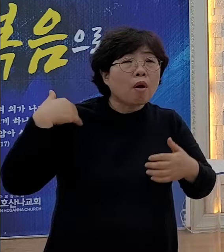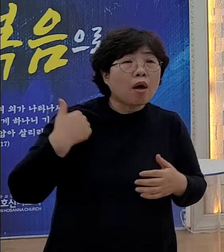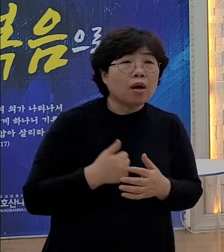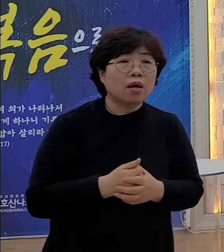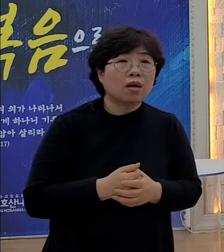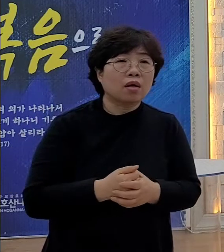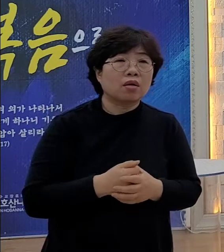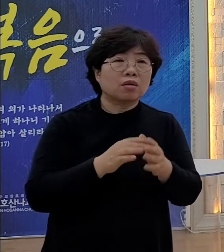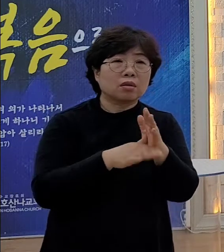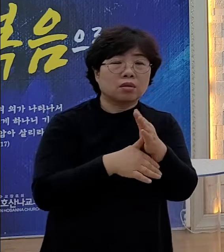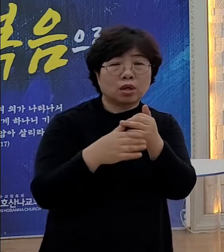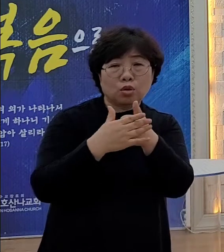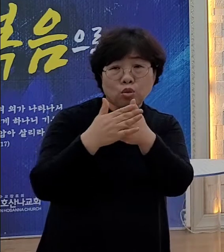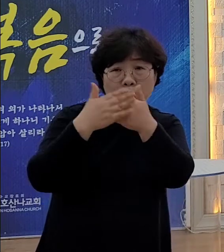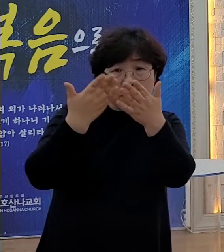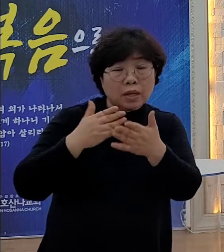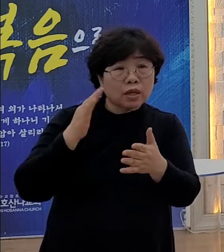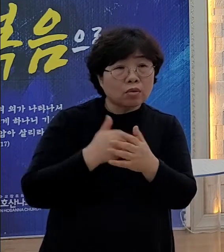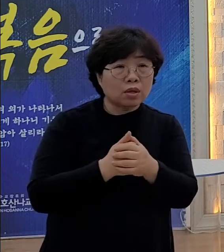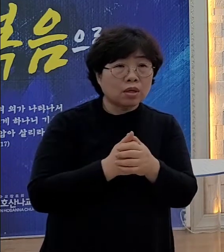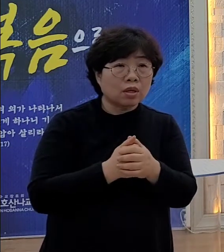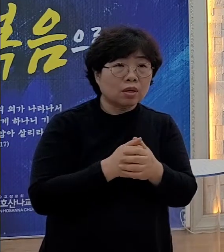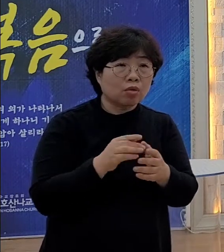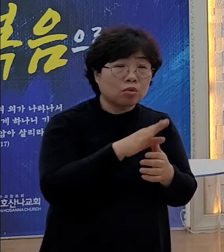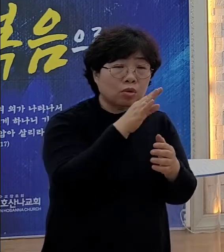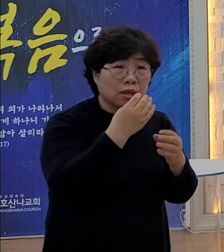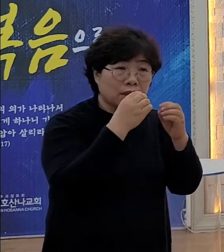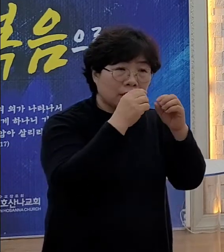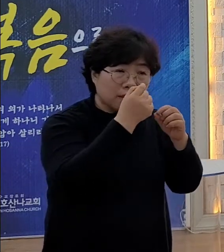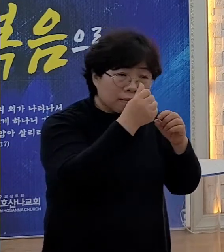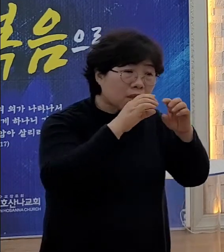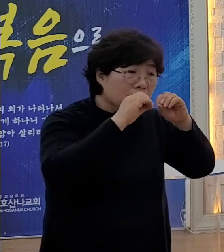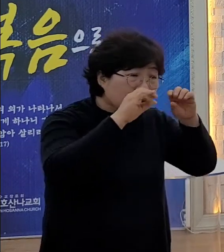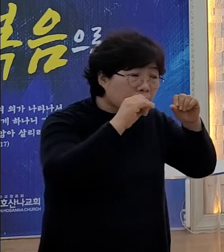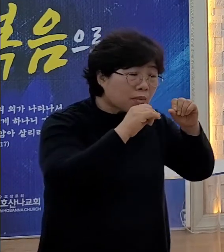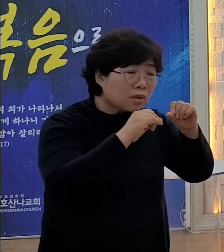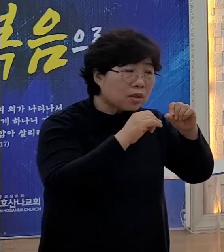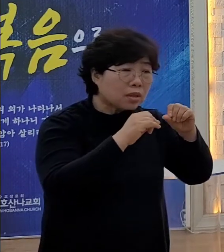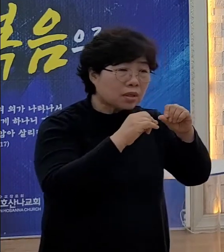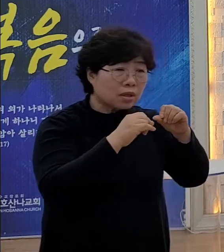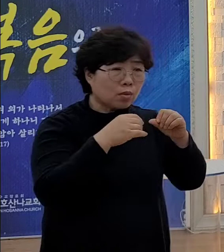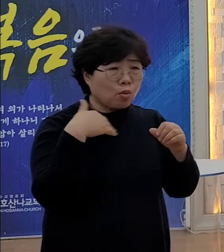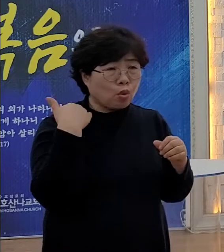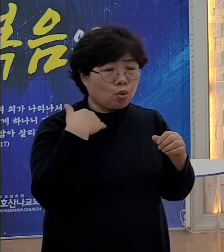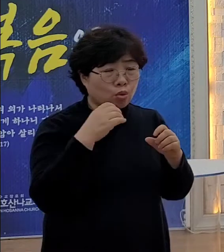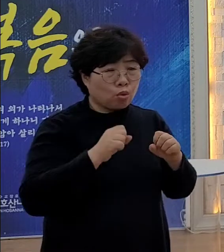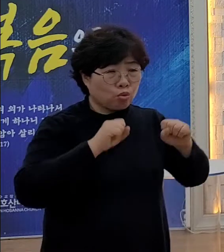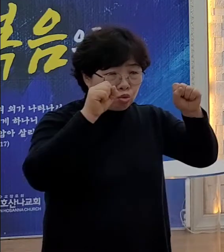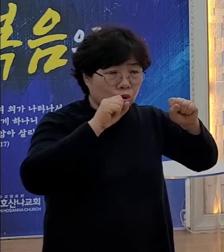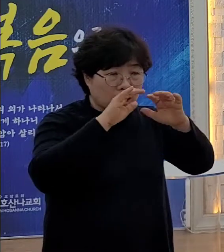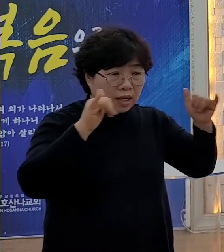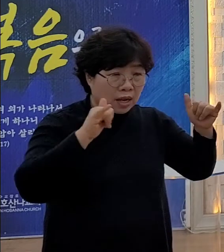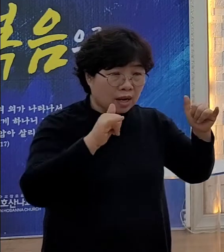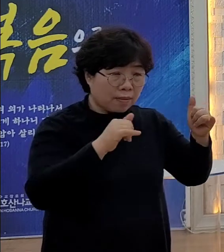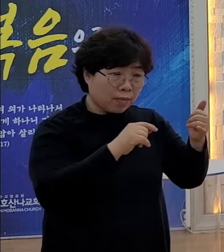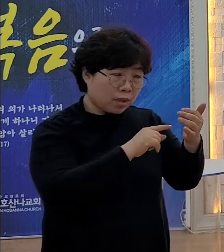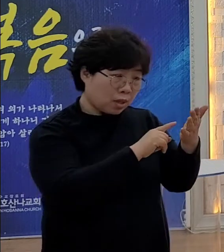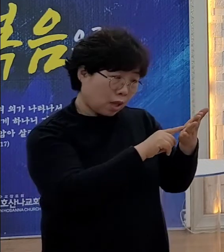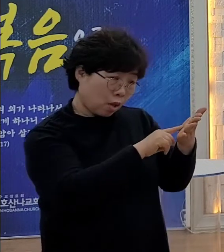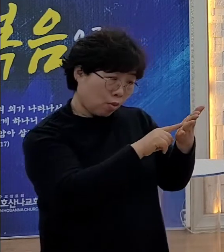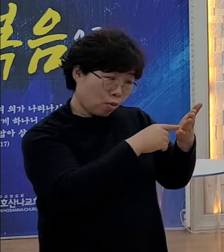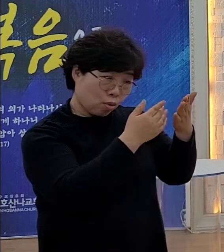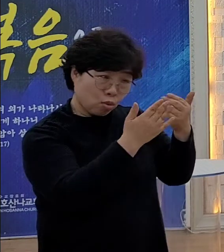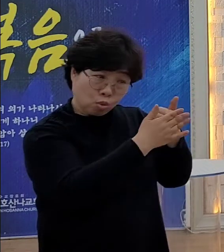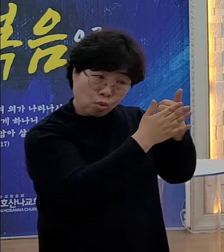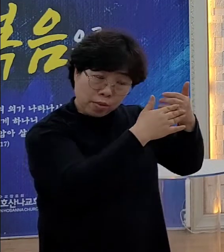받아야 되냐? 아까 미세먼지가 있는지도 모르고 테니스 치는 사람들이 어플이라도 다운받아야 오늘 치면 된다 안 된다가